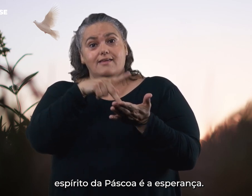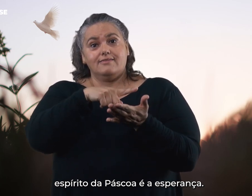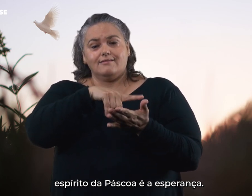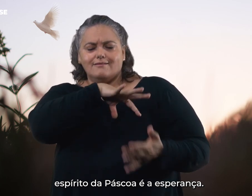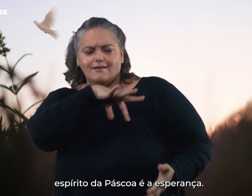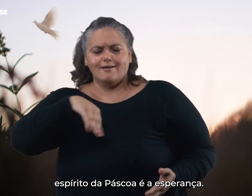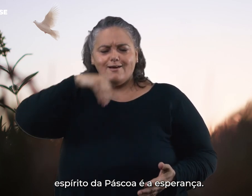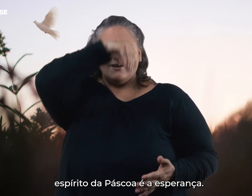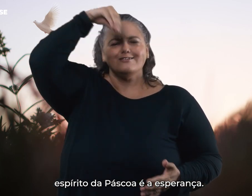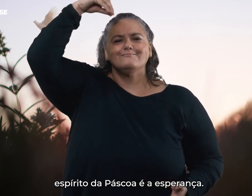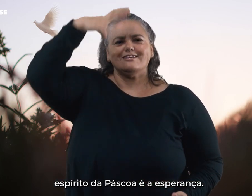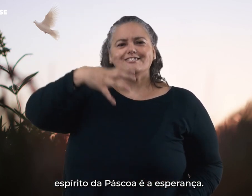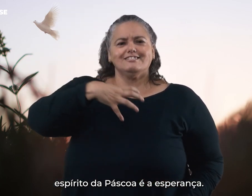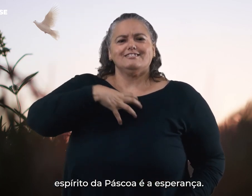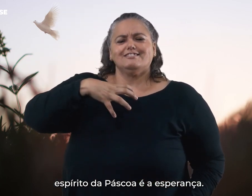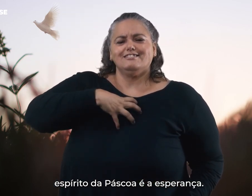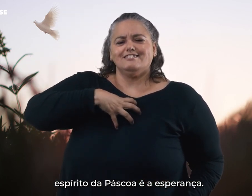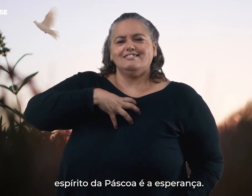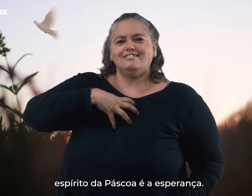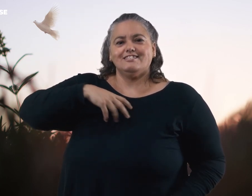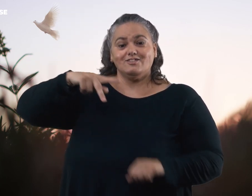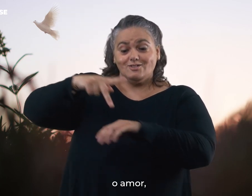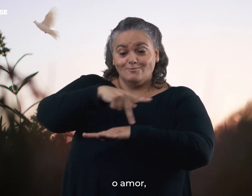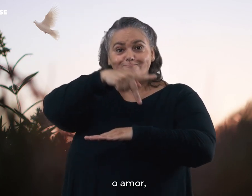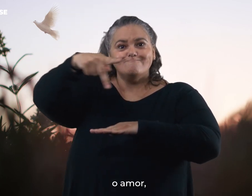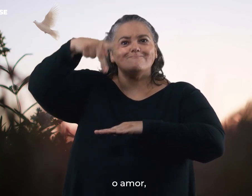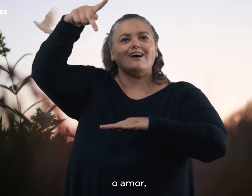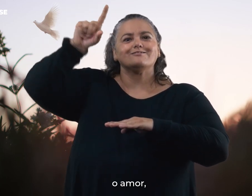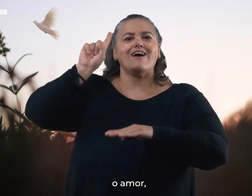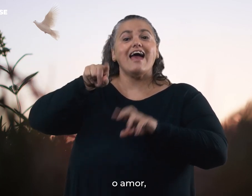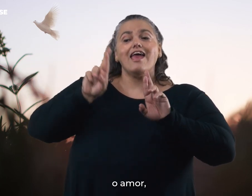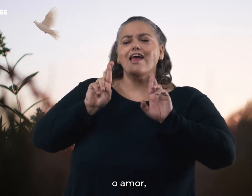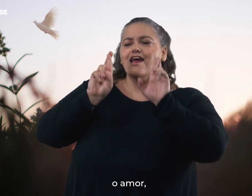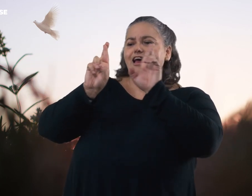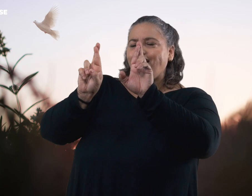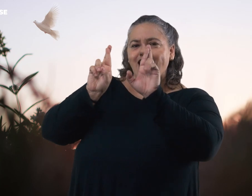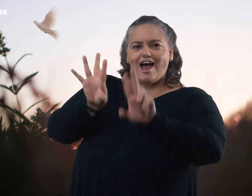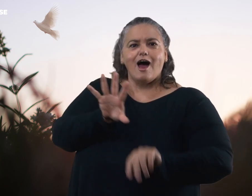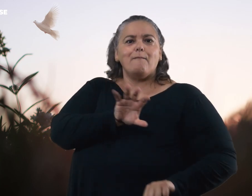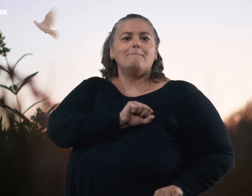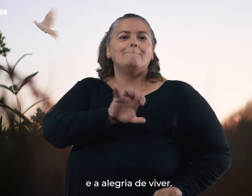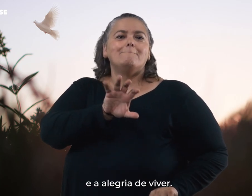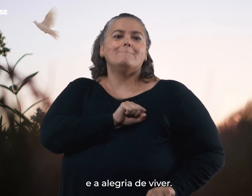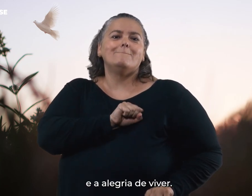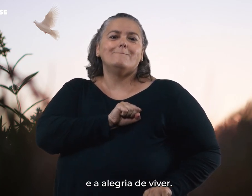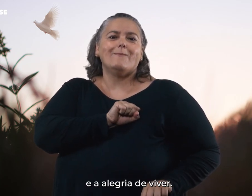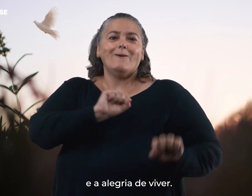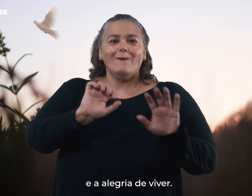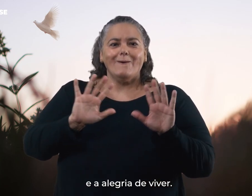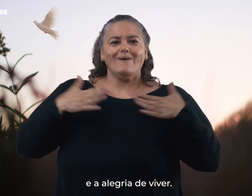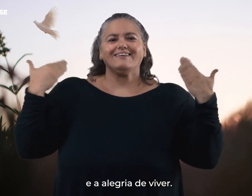Páscoa é a esperança, o amor e a alegria de viver.